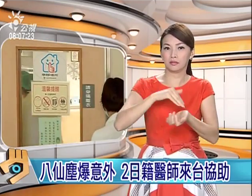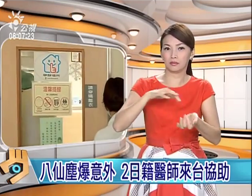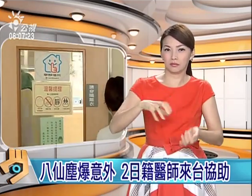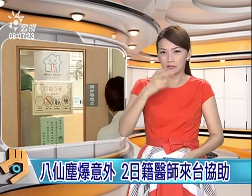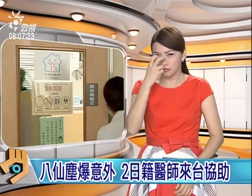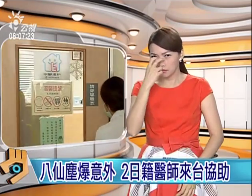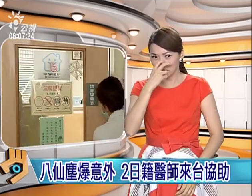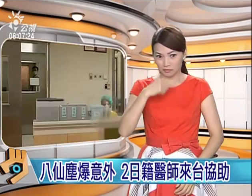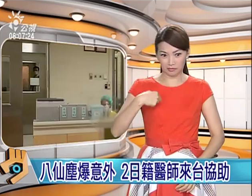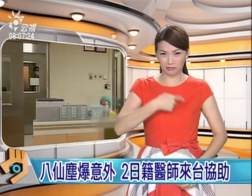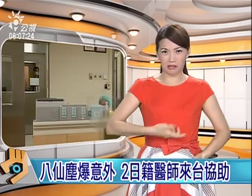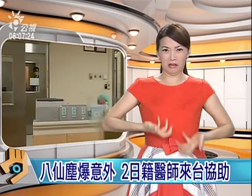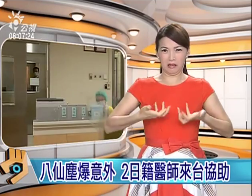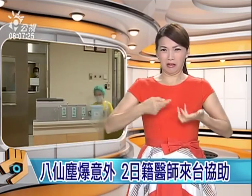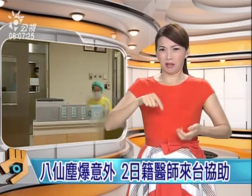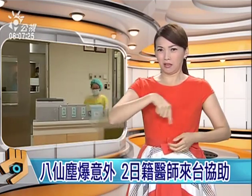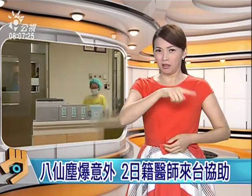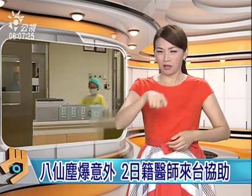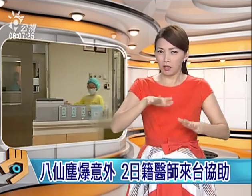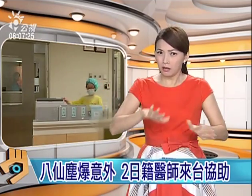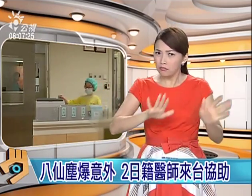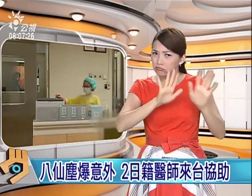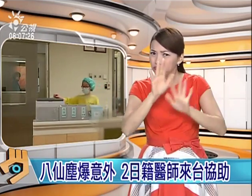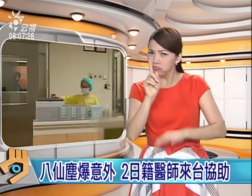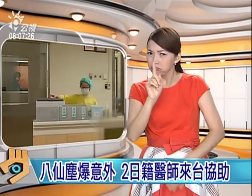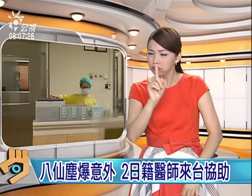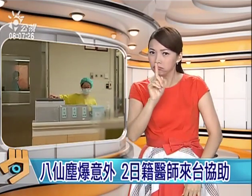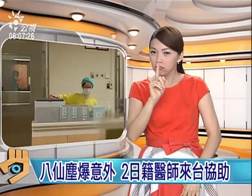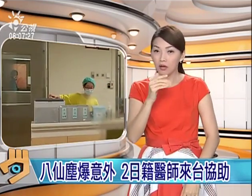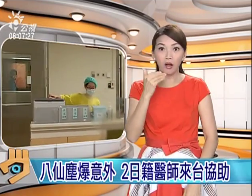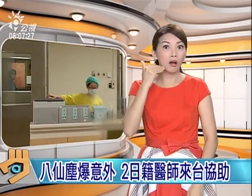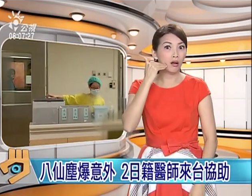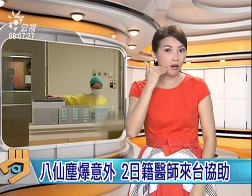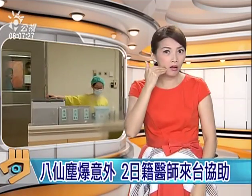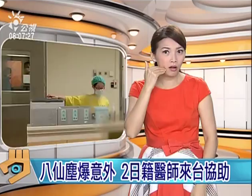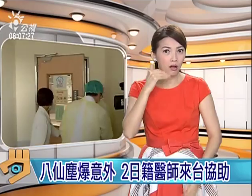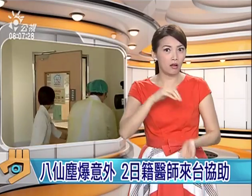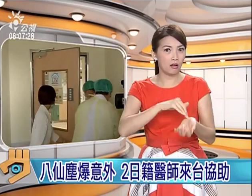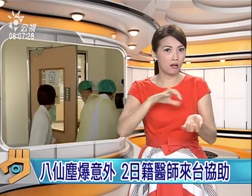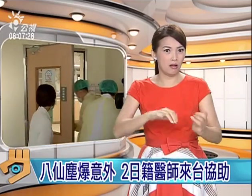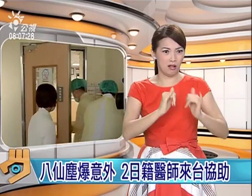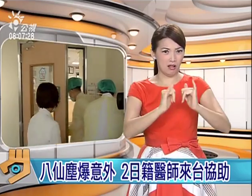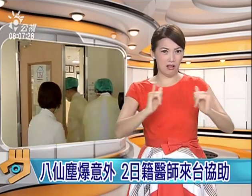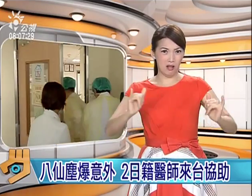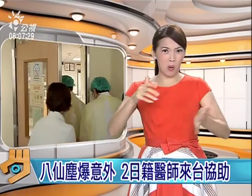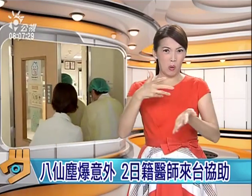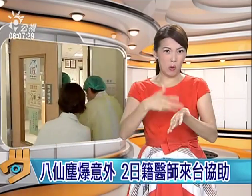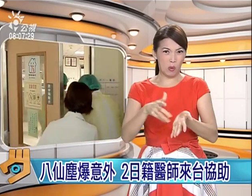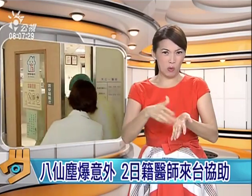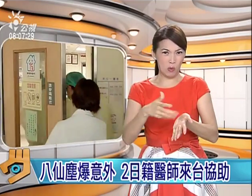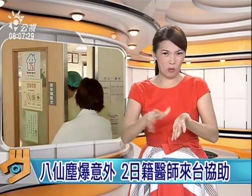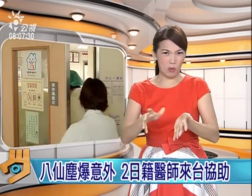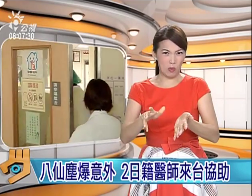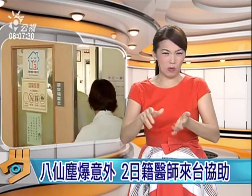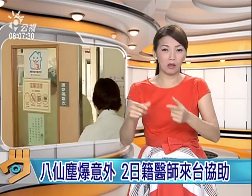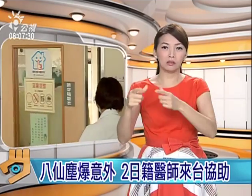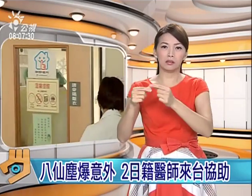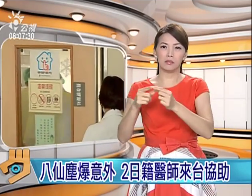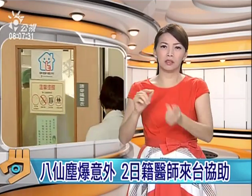前往3种了解八仙伤患的状况，表示将对收治最多伤患的医院提供医